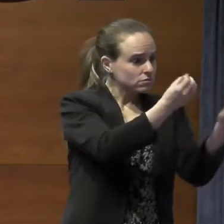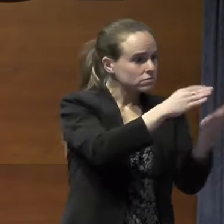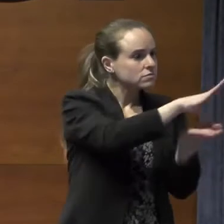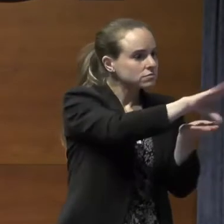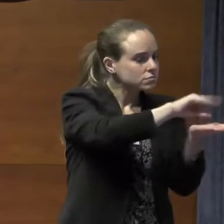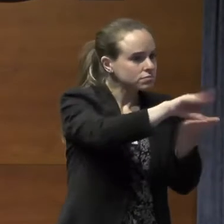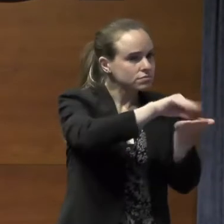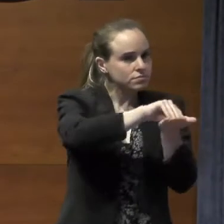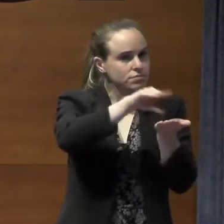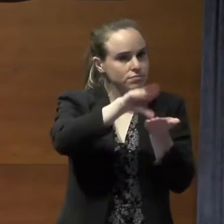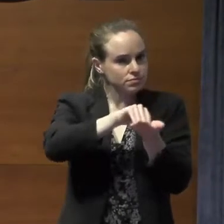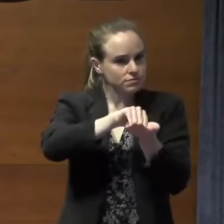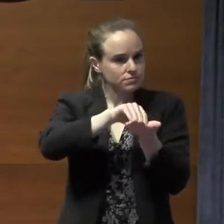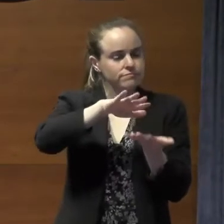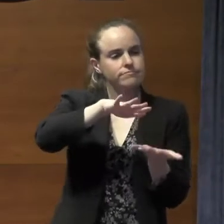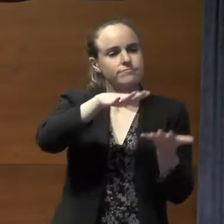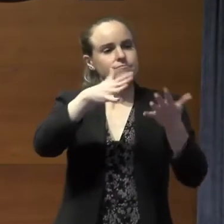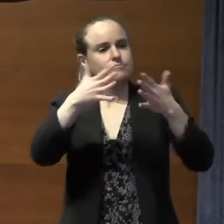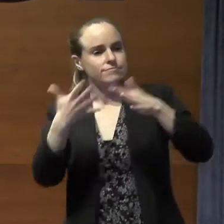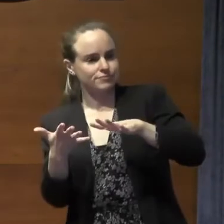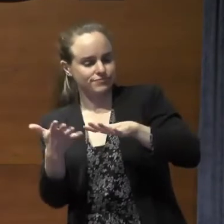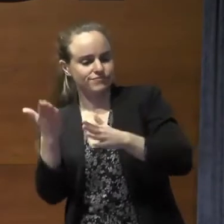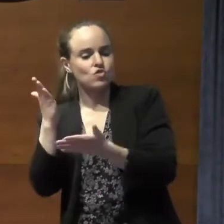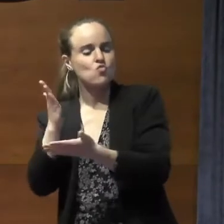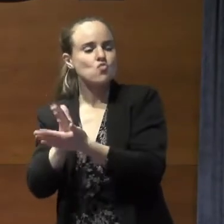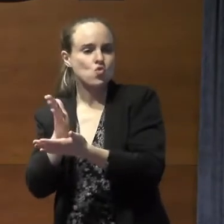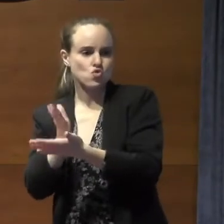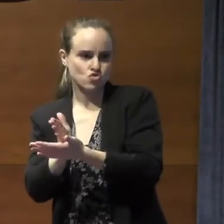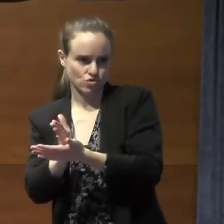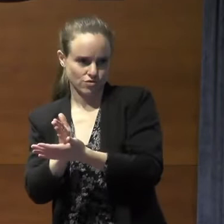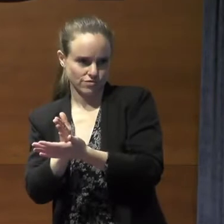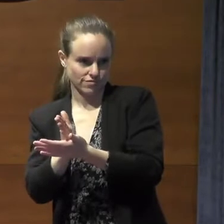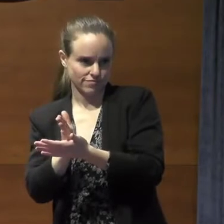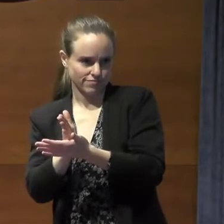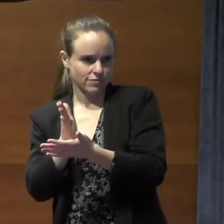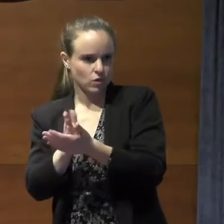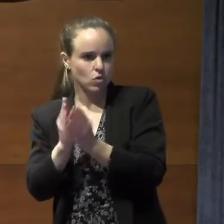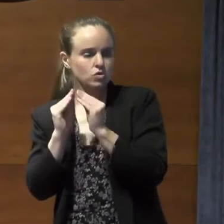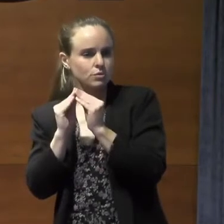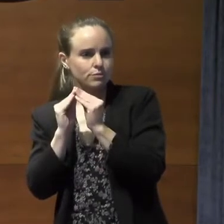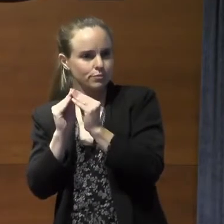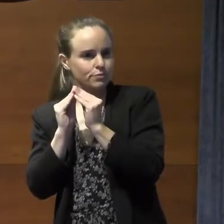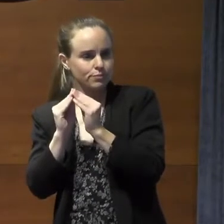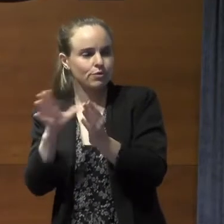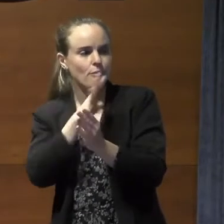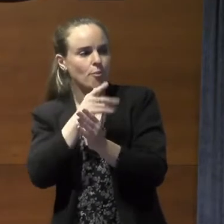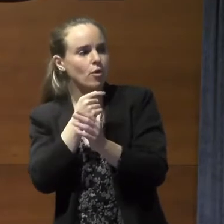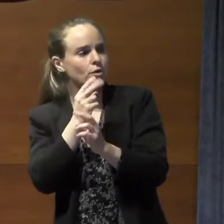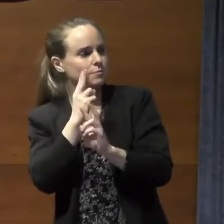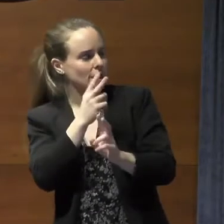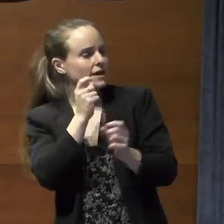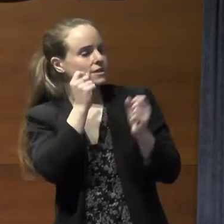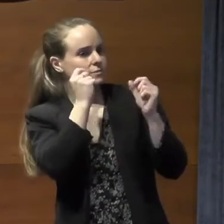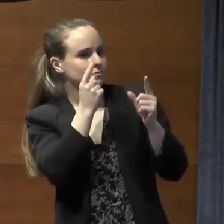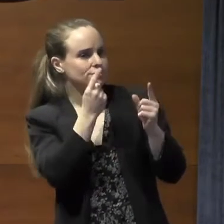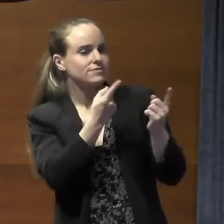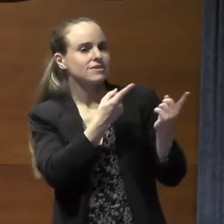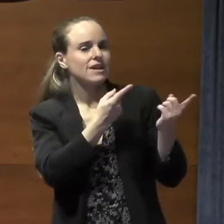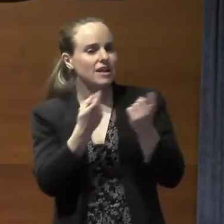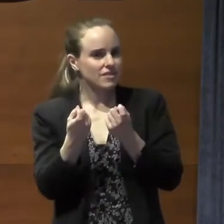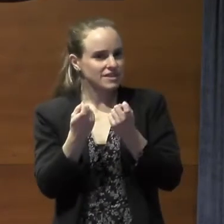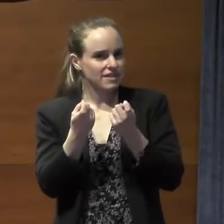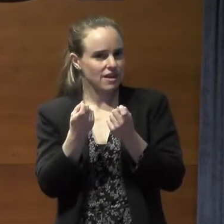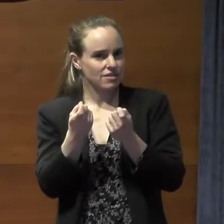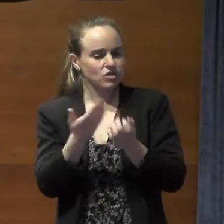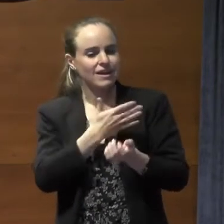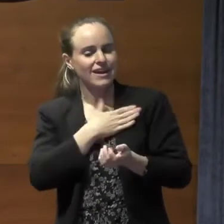las características de un curso que hemos diseñado para mejorar la atención a las